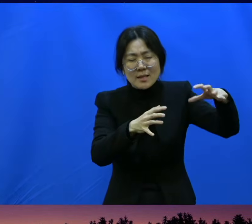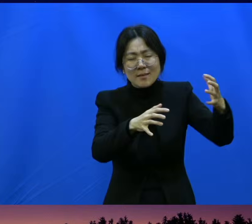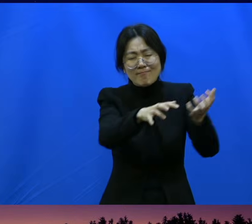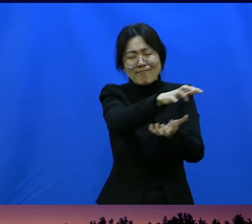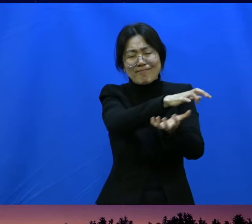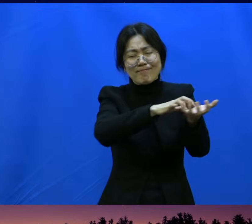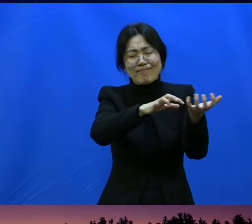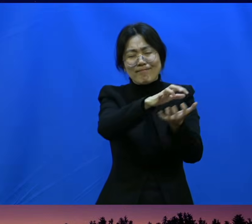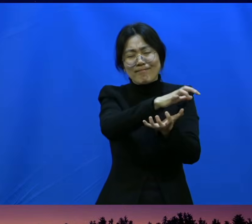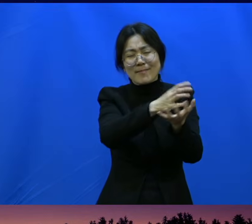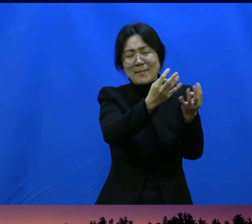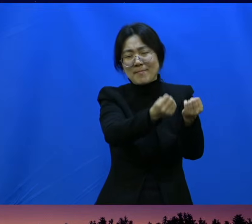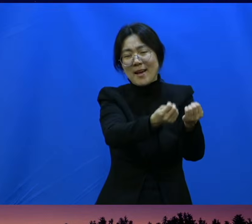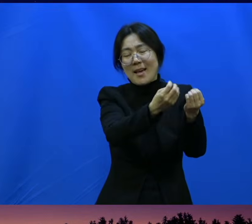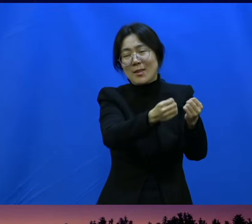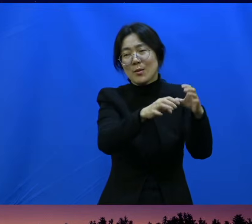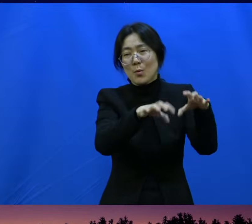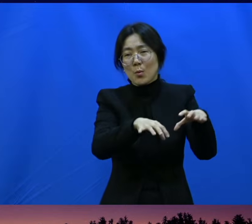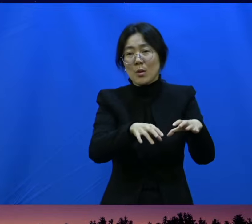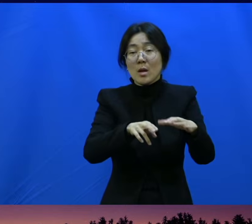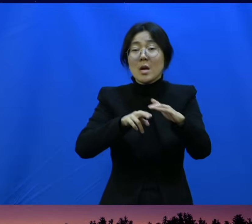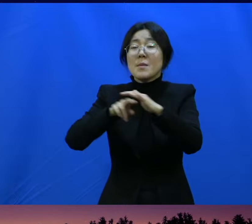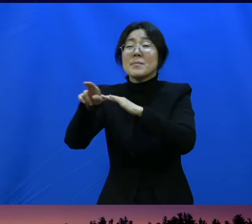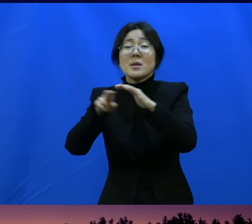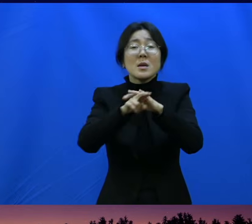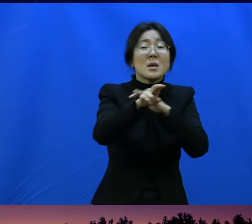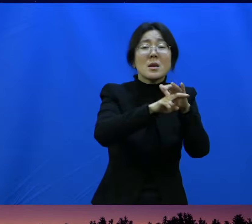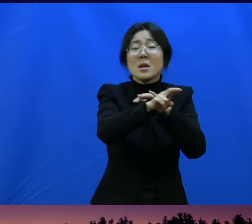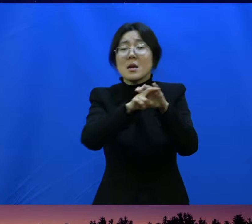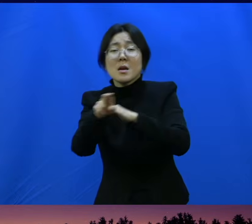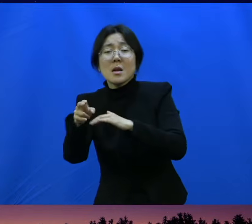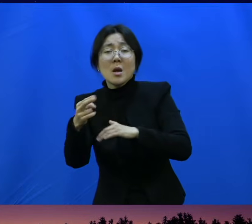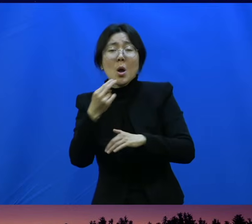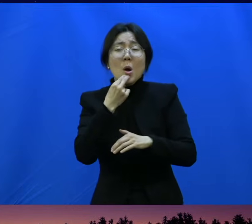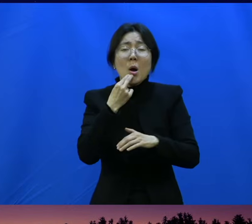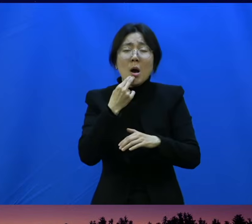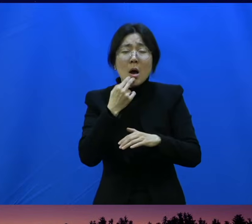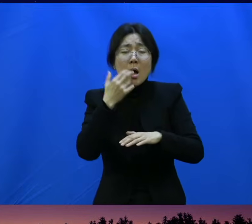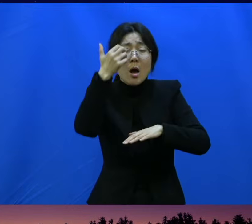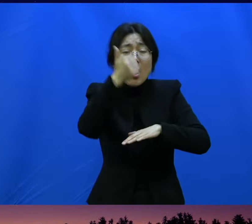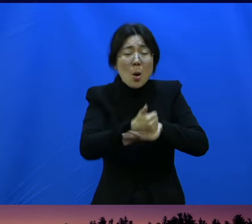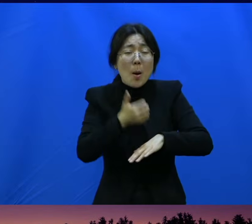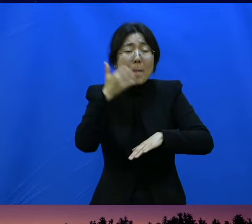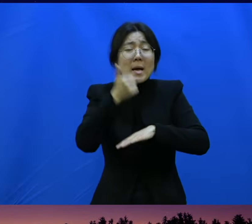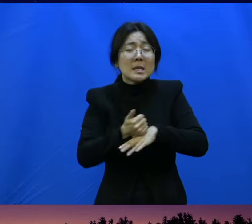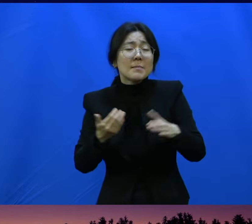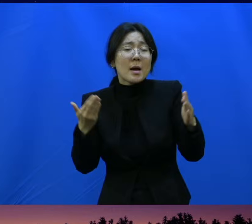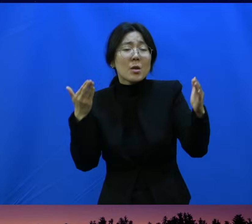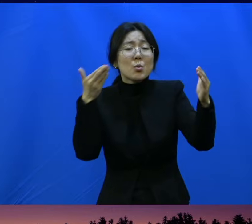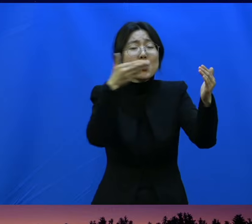버글버글거리는, 피할 데가 없어 밀리고 밀려 선택한 곳이 아둘람이란 말이에요.